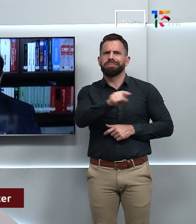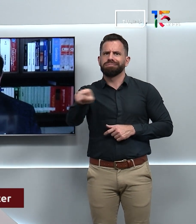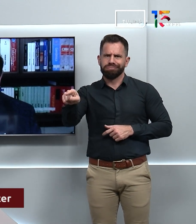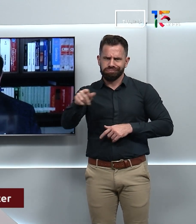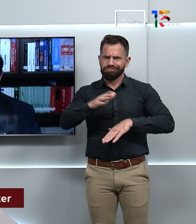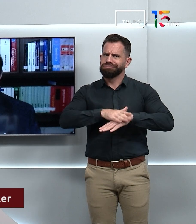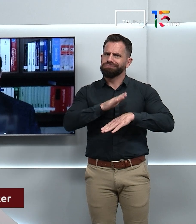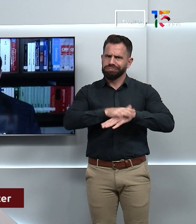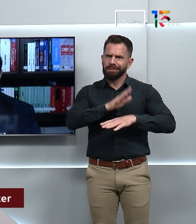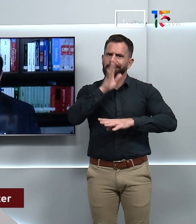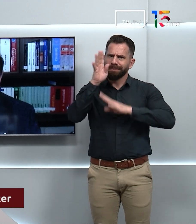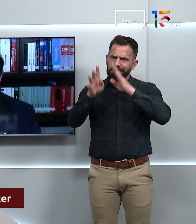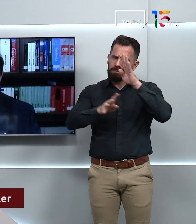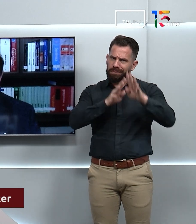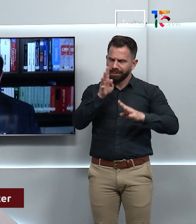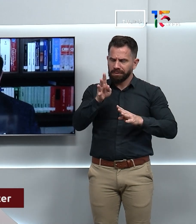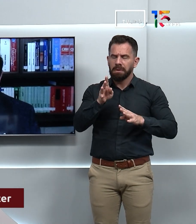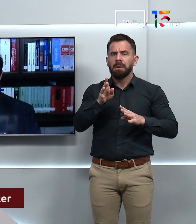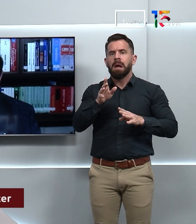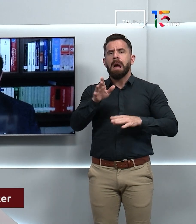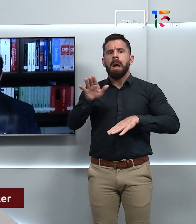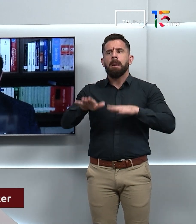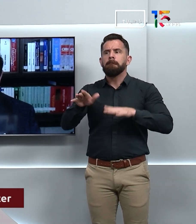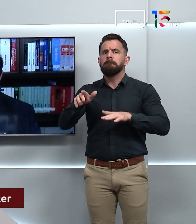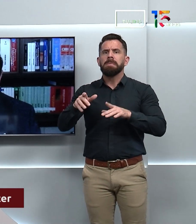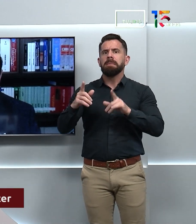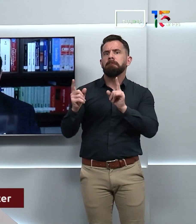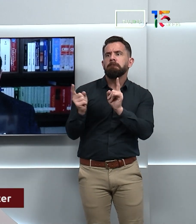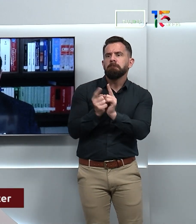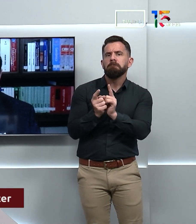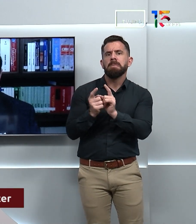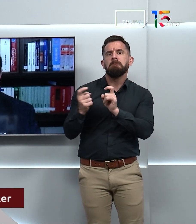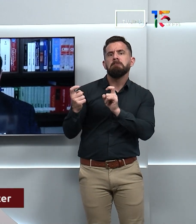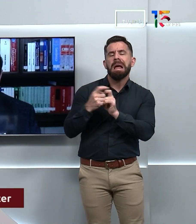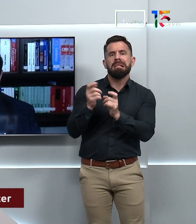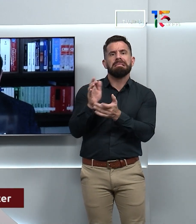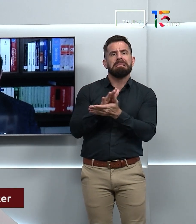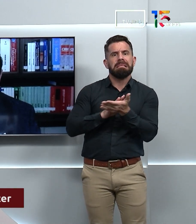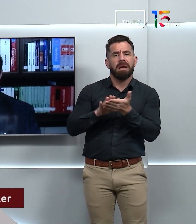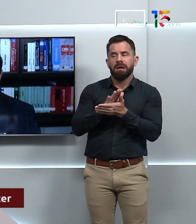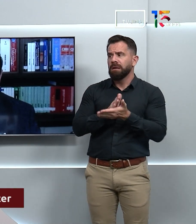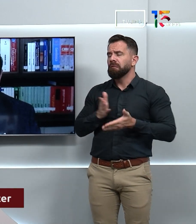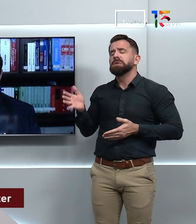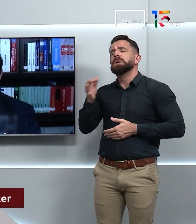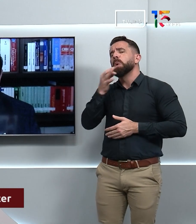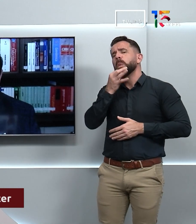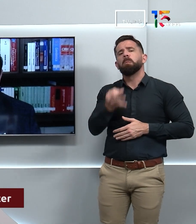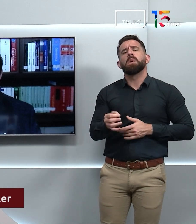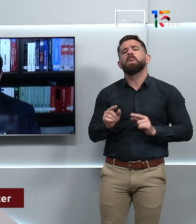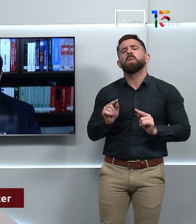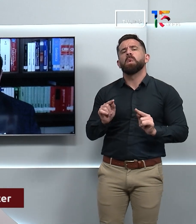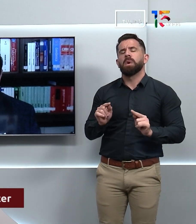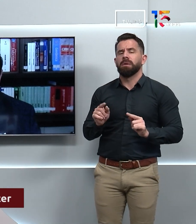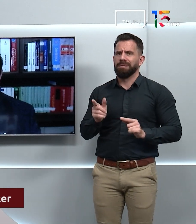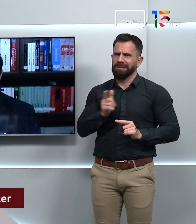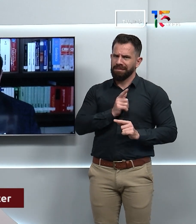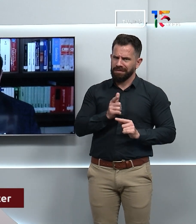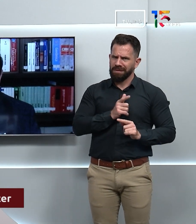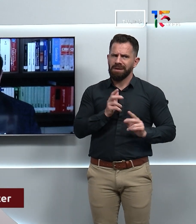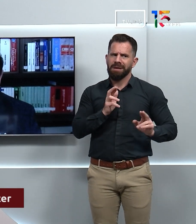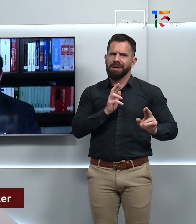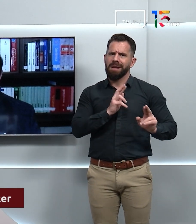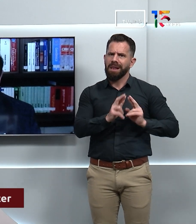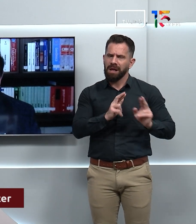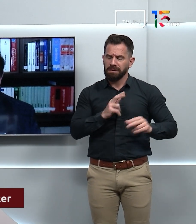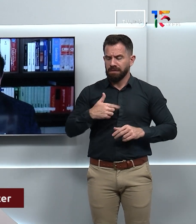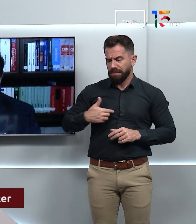de peso. Qual a sua opinião médica em relação a ela e qual seria a relação entre a alimentação durante